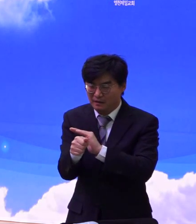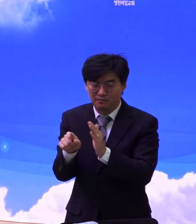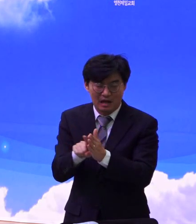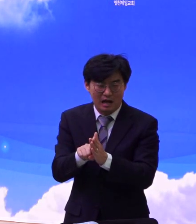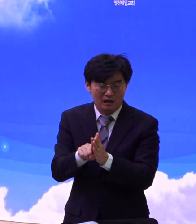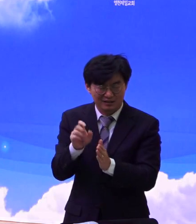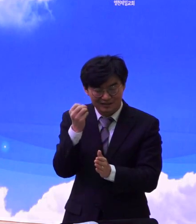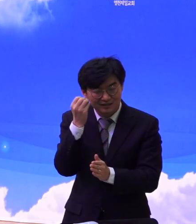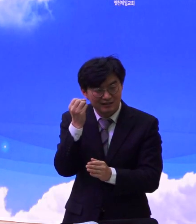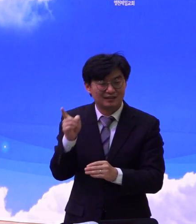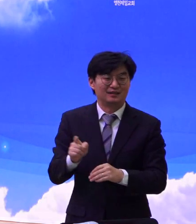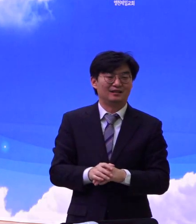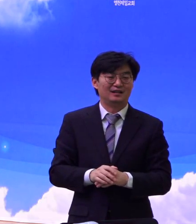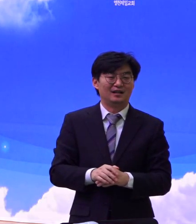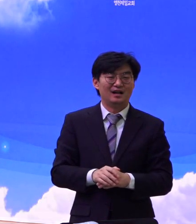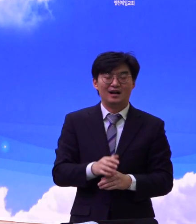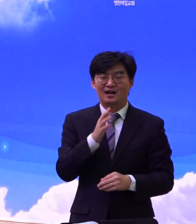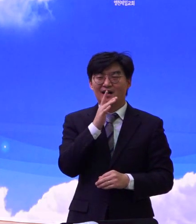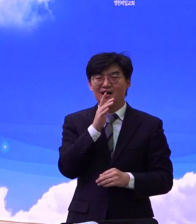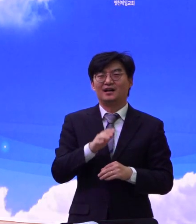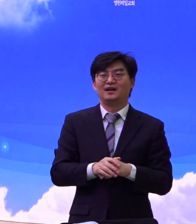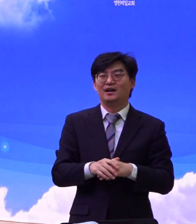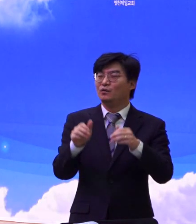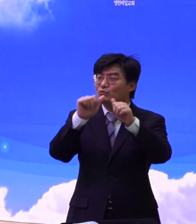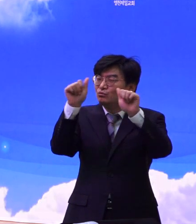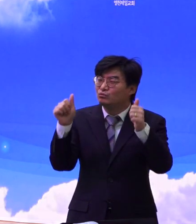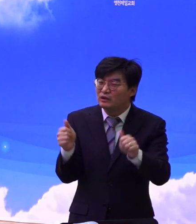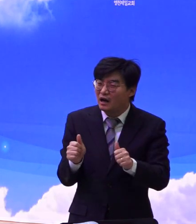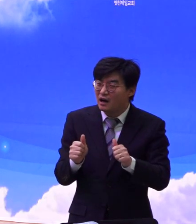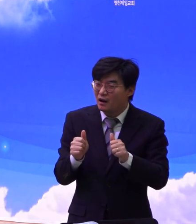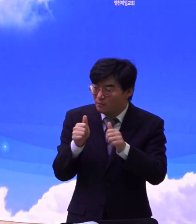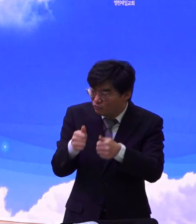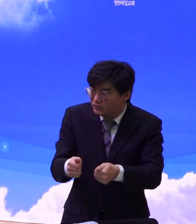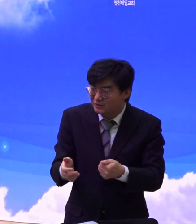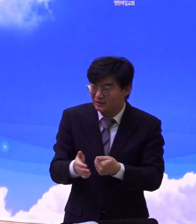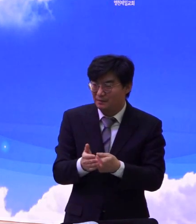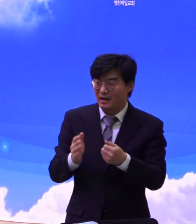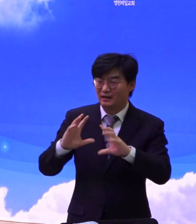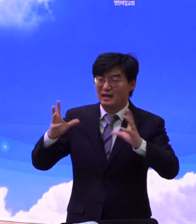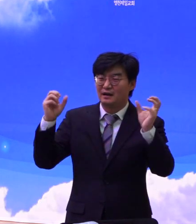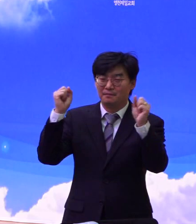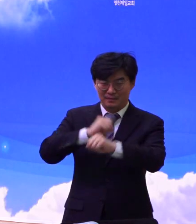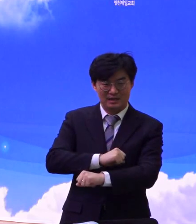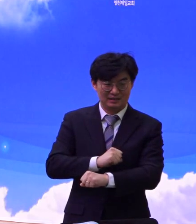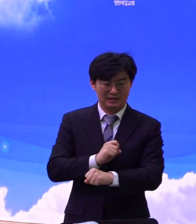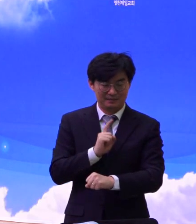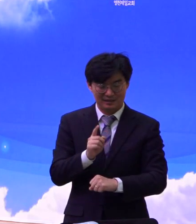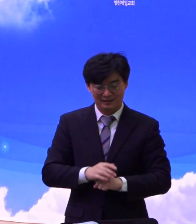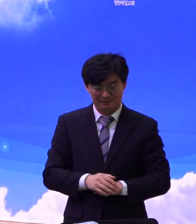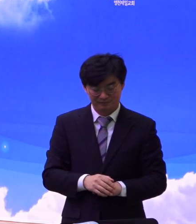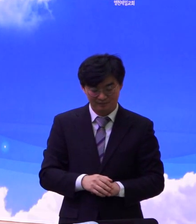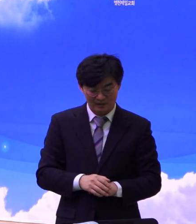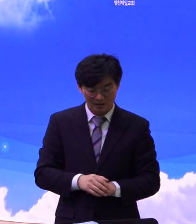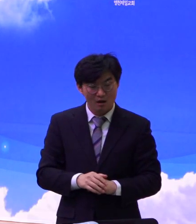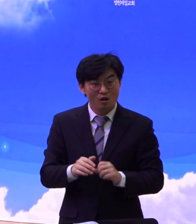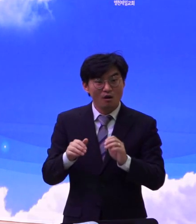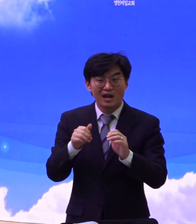깨달은 것입니다. 우상 숭배 때문에 이 나라가 하나님의 나라가 망하는구나. 그리고 보니까